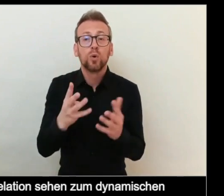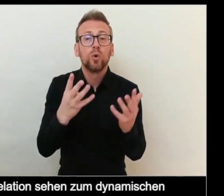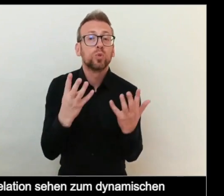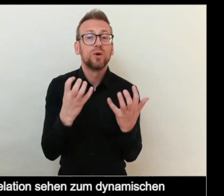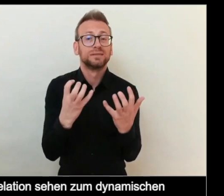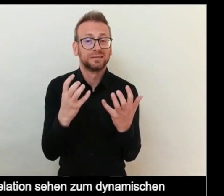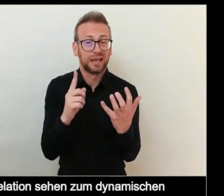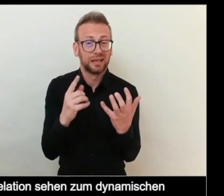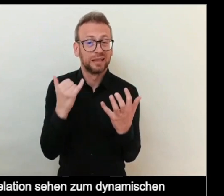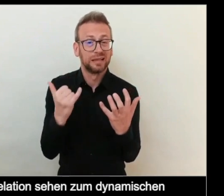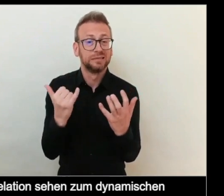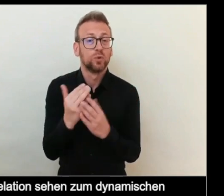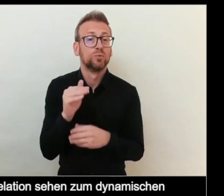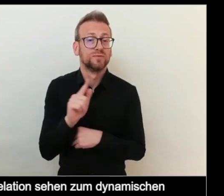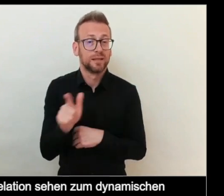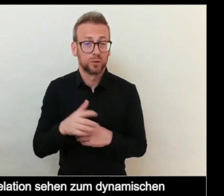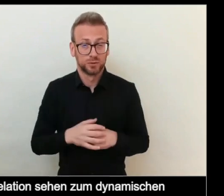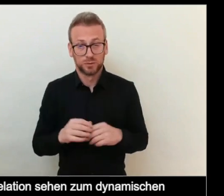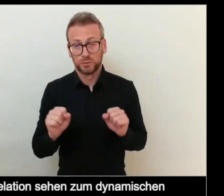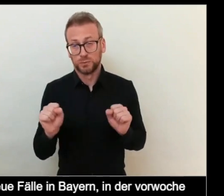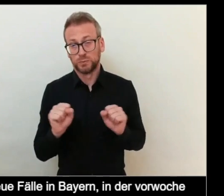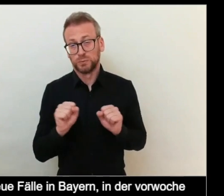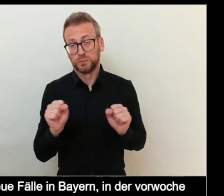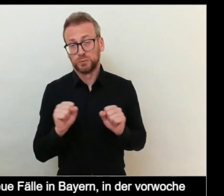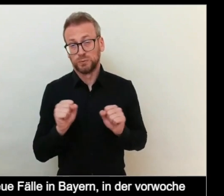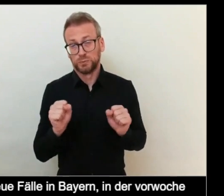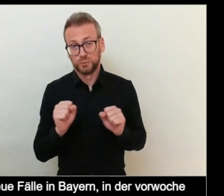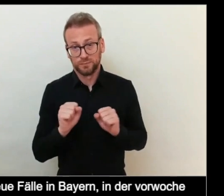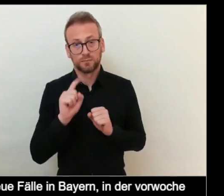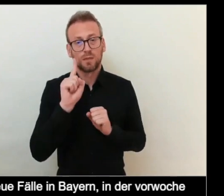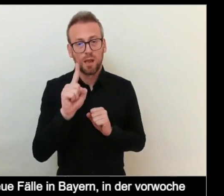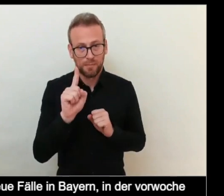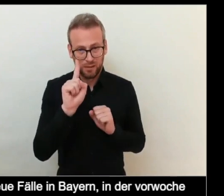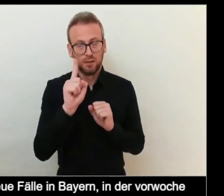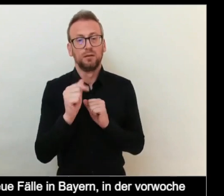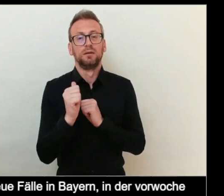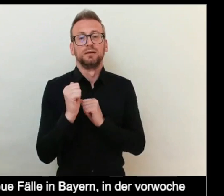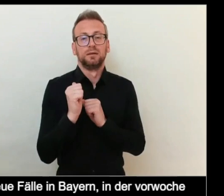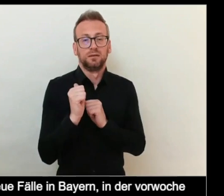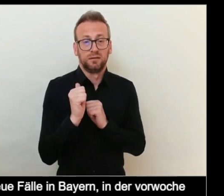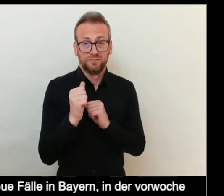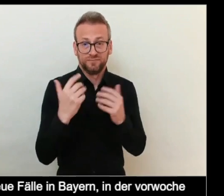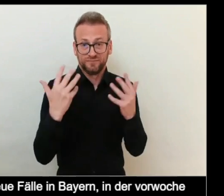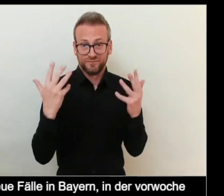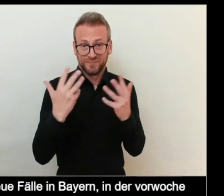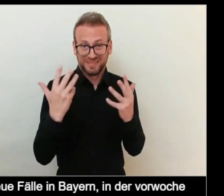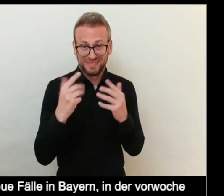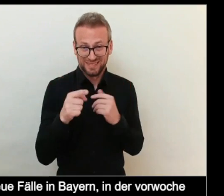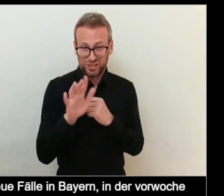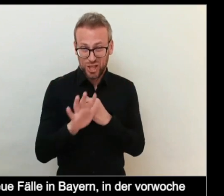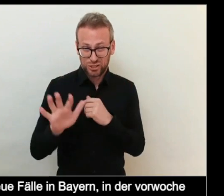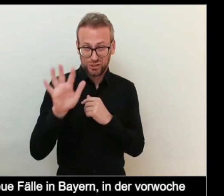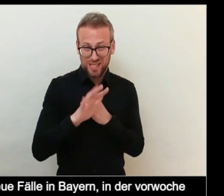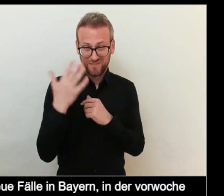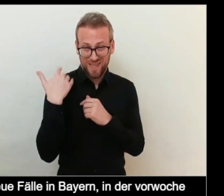beklagen, immer noch einfach zu viele. Bayern heute 35 Menschen verstorben, in der Vorwoche waren es 68.